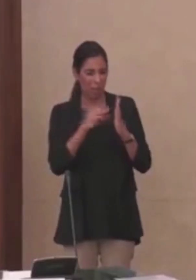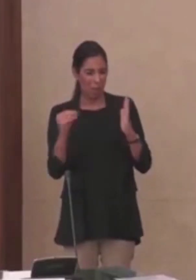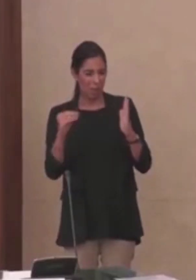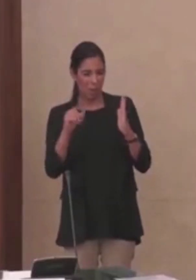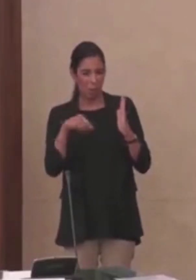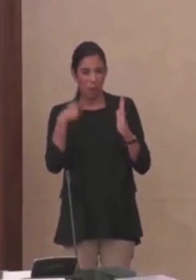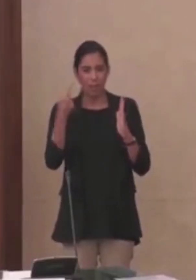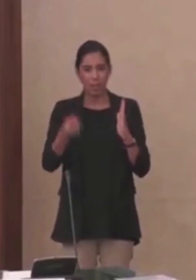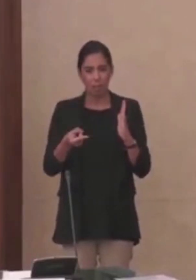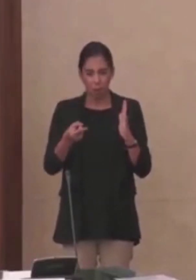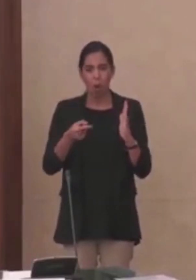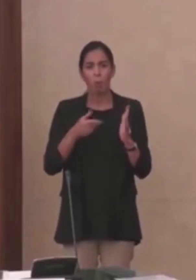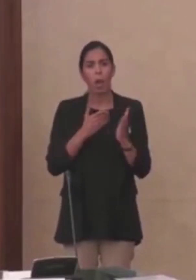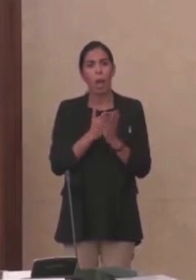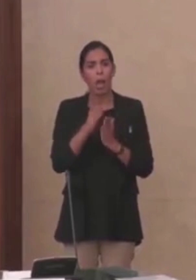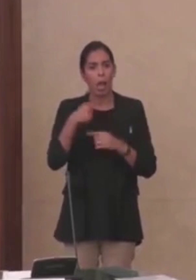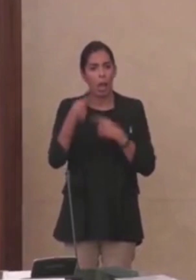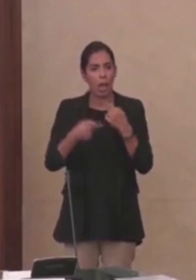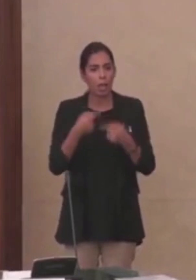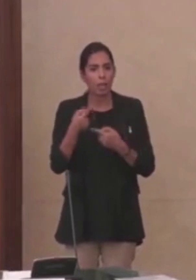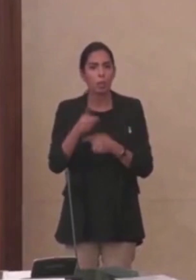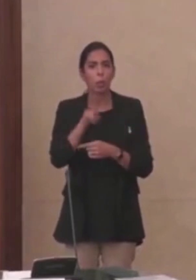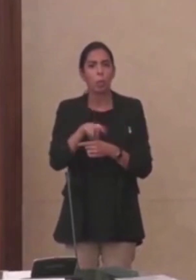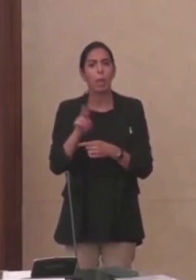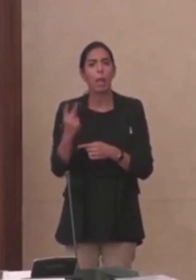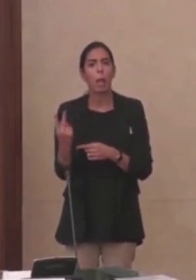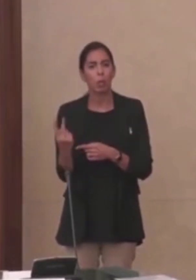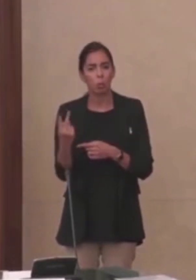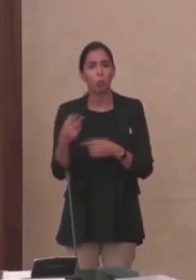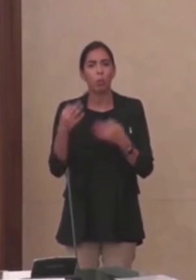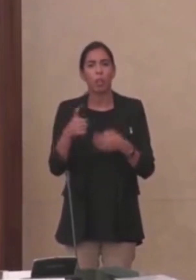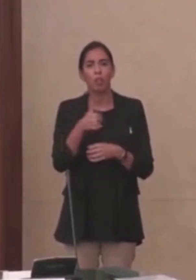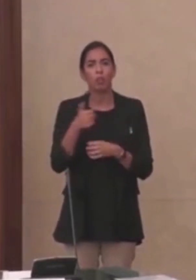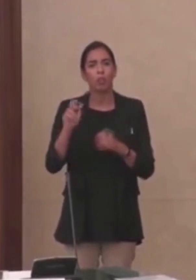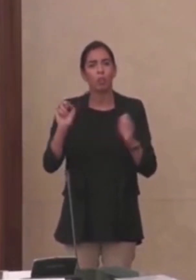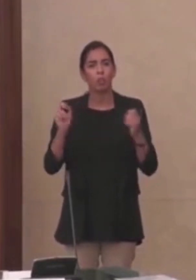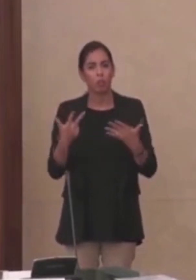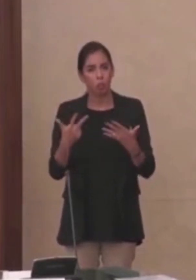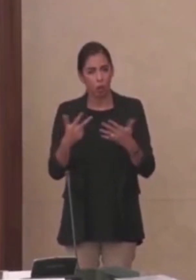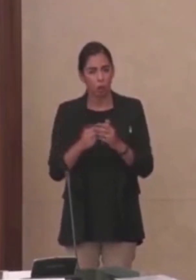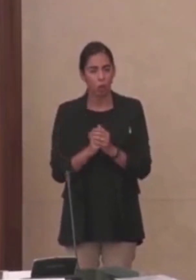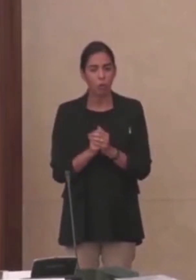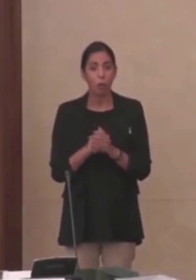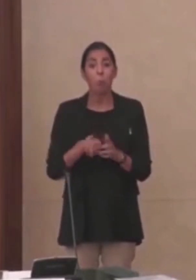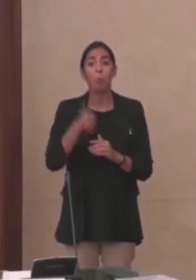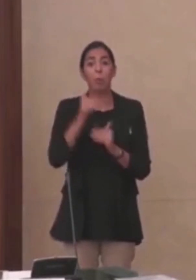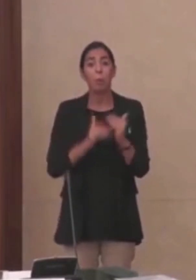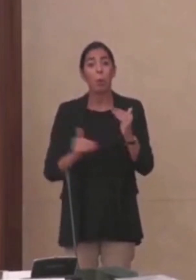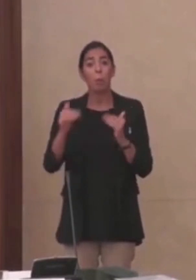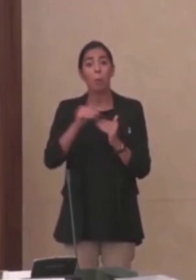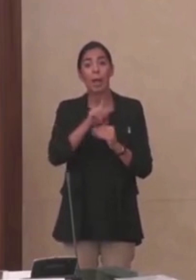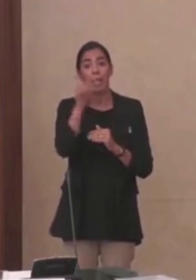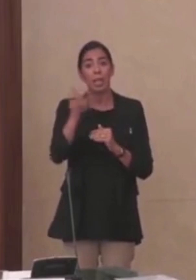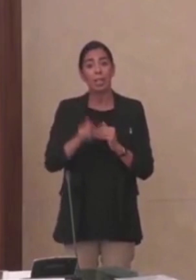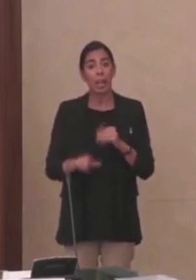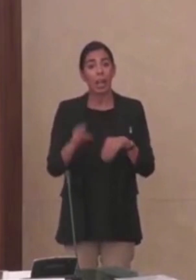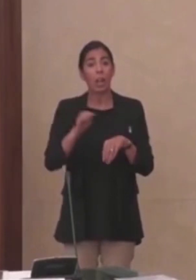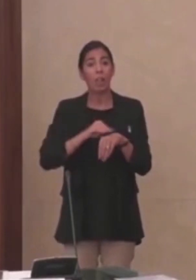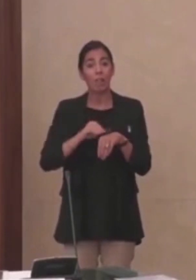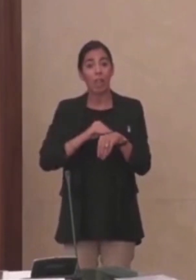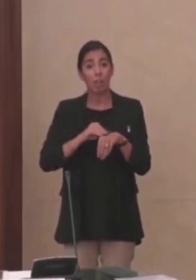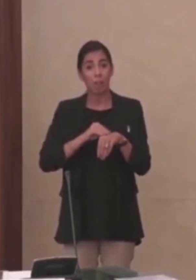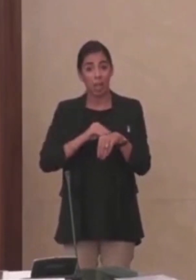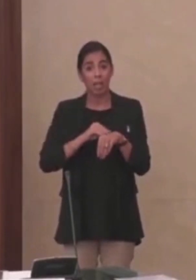approuvé la première réseau oncologique italien. Après l'Émilie-Romagne, on a établi